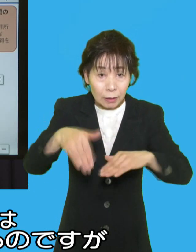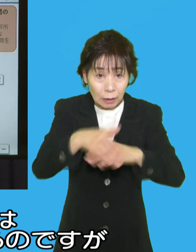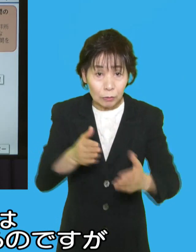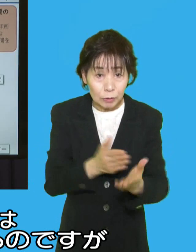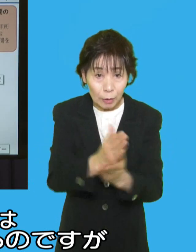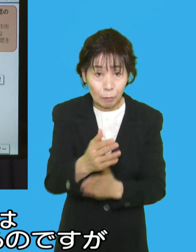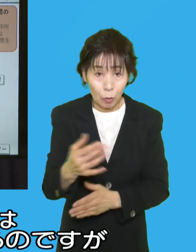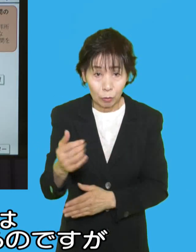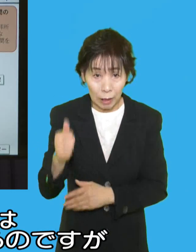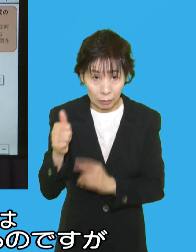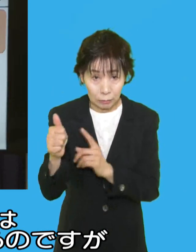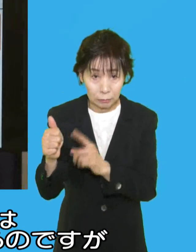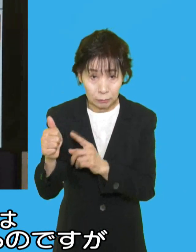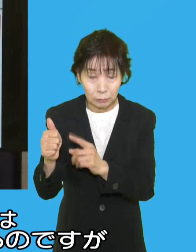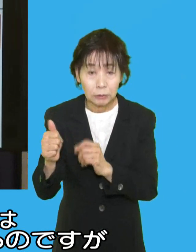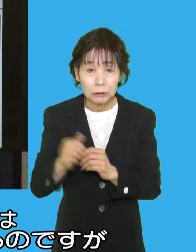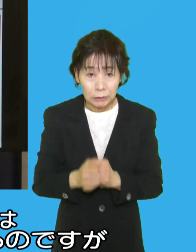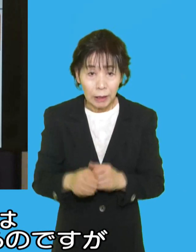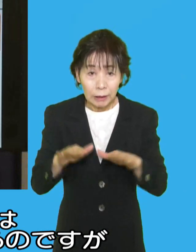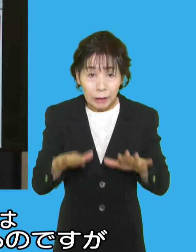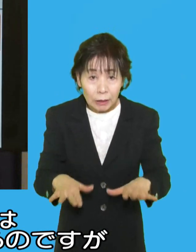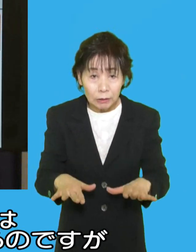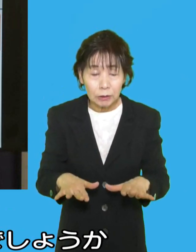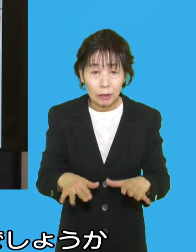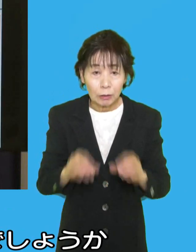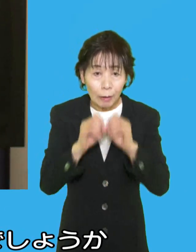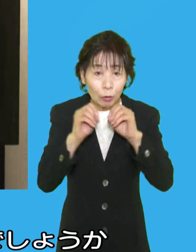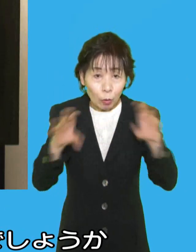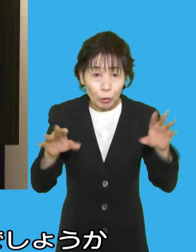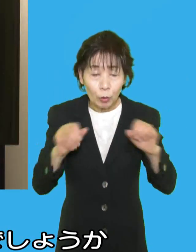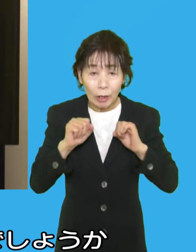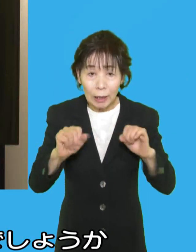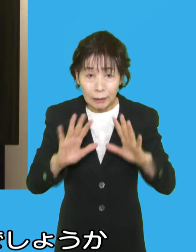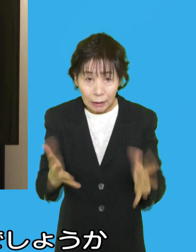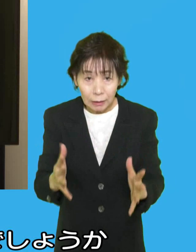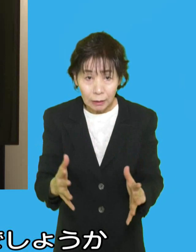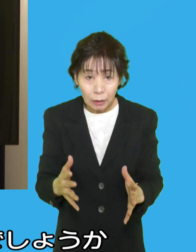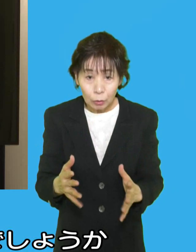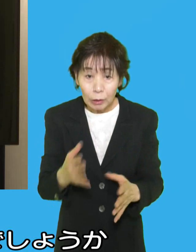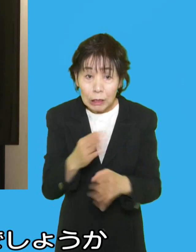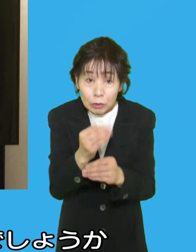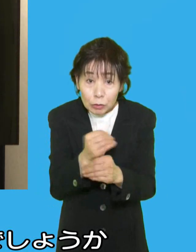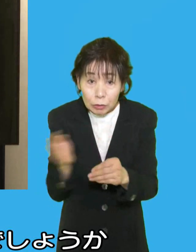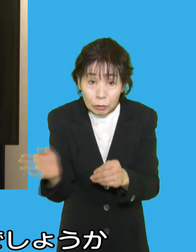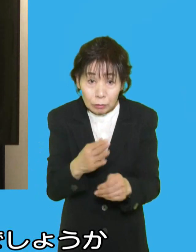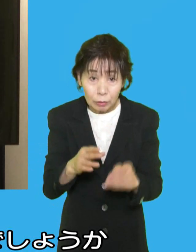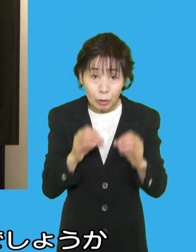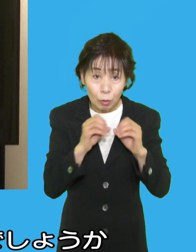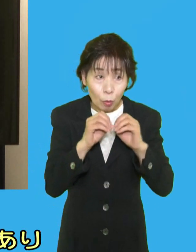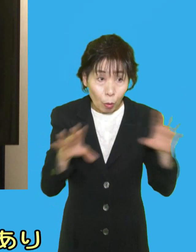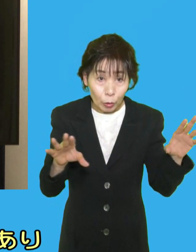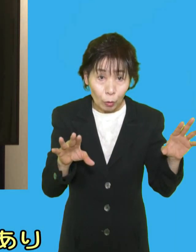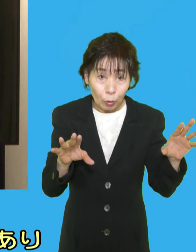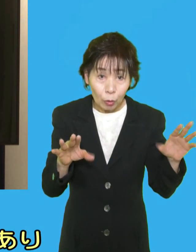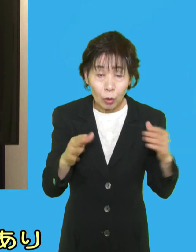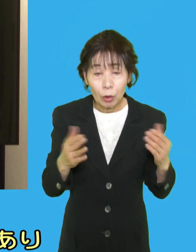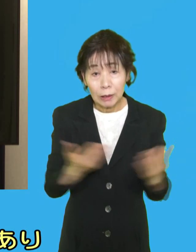が現時点では公表しませんと書いてあるんですけど、これいつ公表になるんでしょうか。